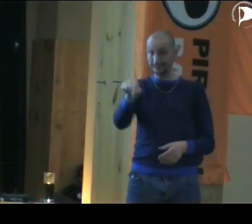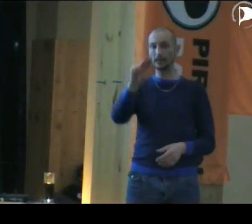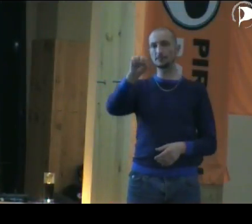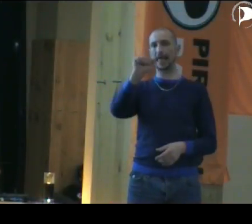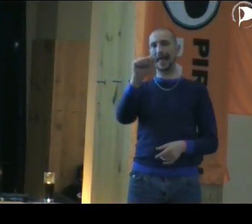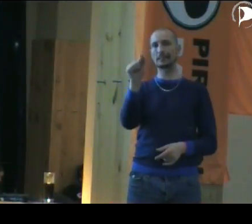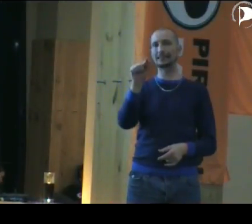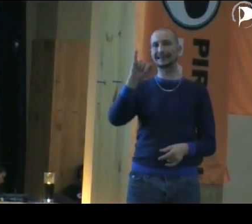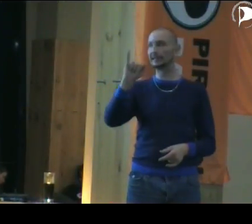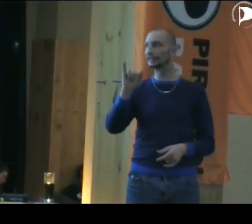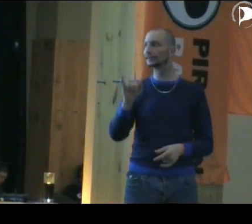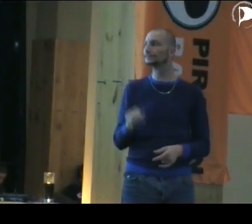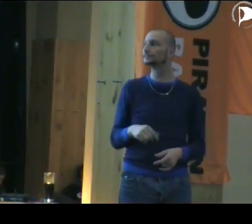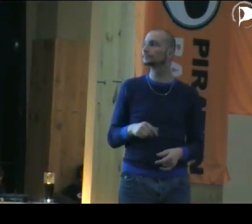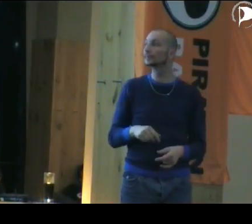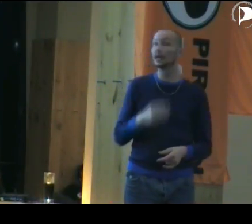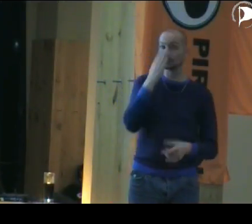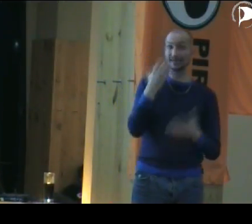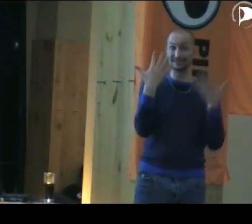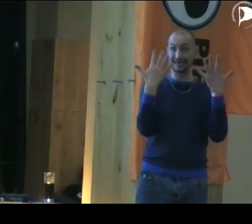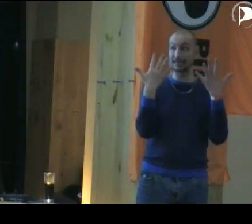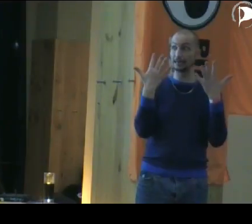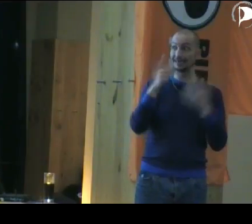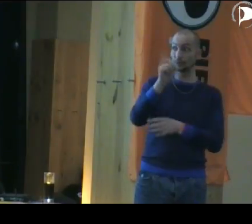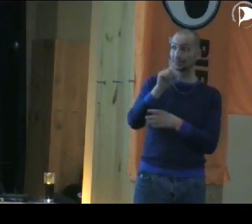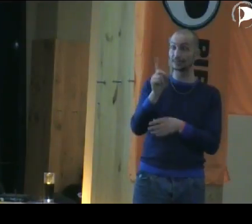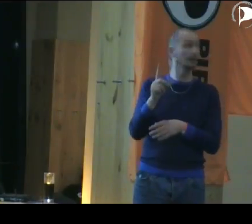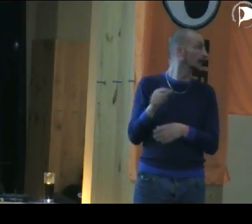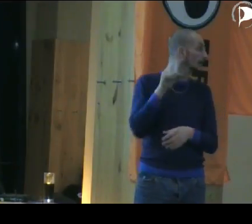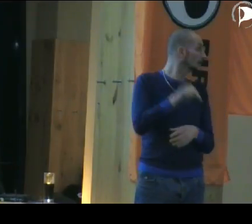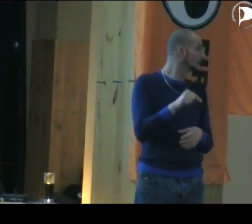wenn ich in der nächsten sekunde niemand noch ein mikrofon das